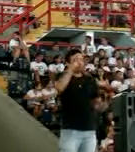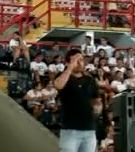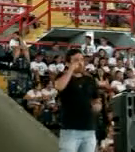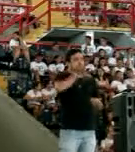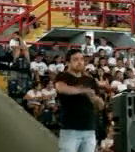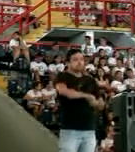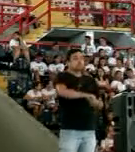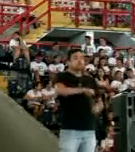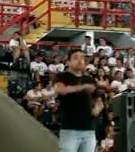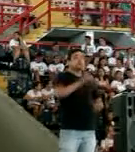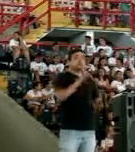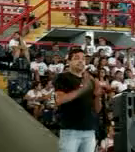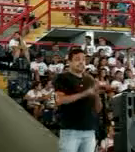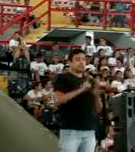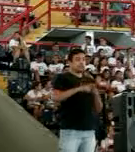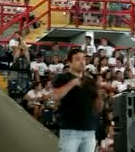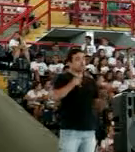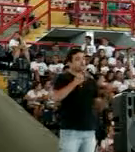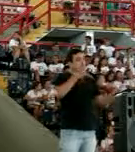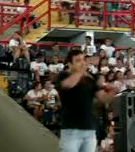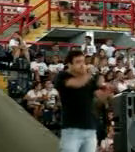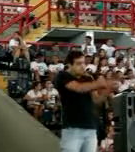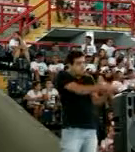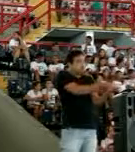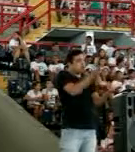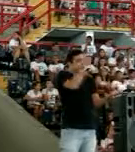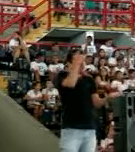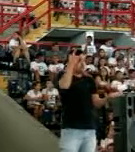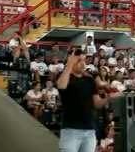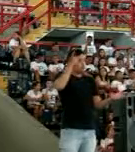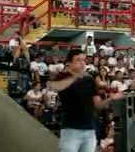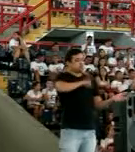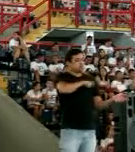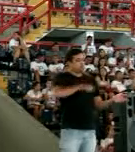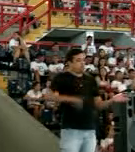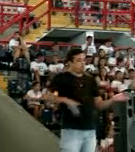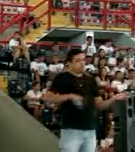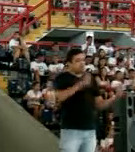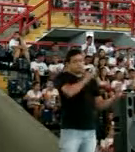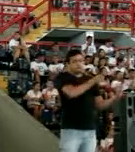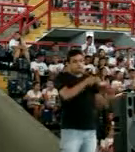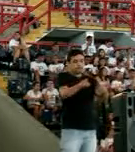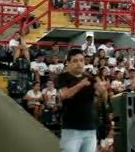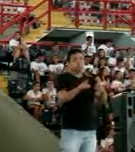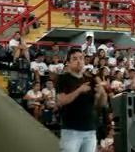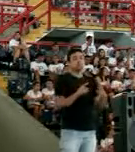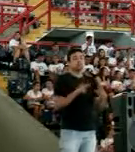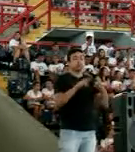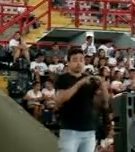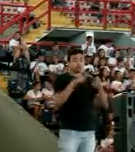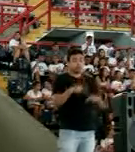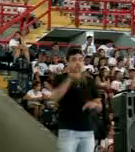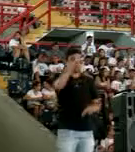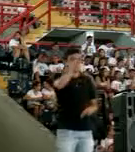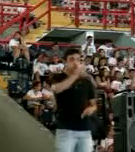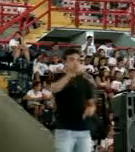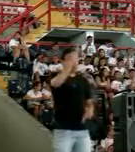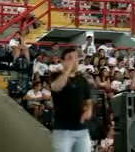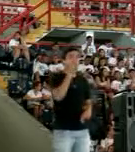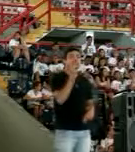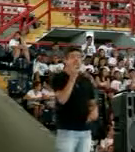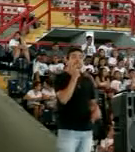serão contratados mercenários para poder combater o movimento. Aqui no Ceará, né,